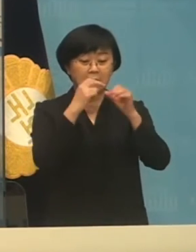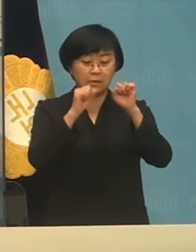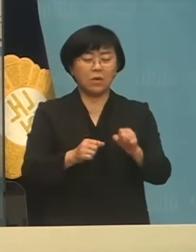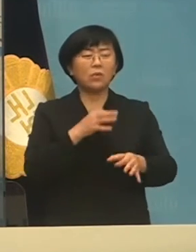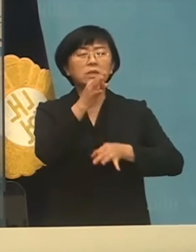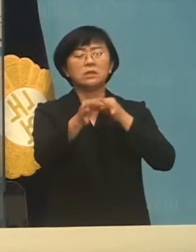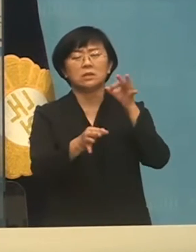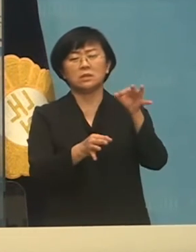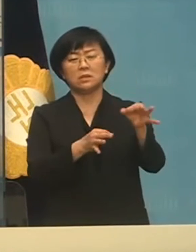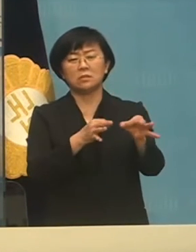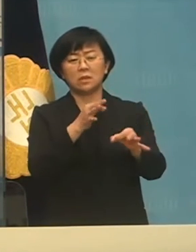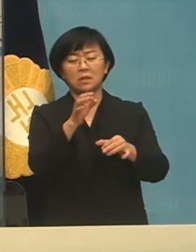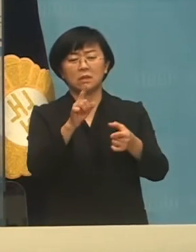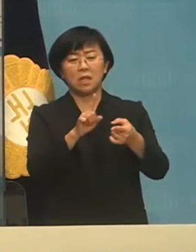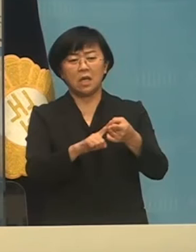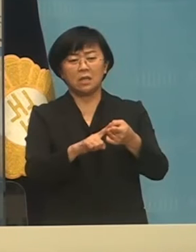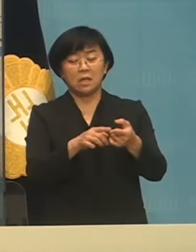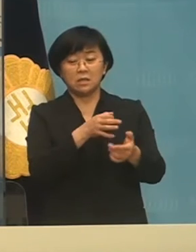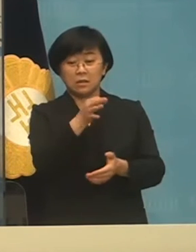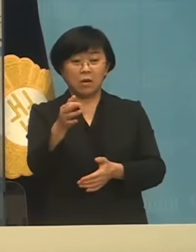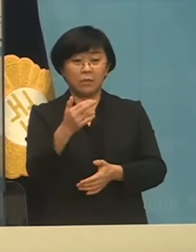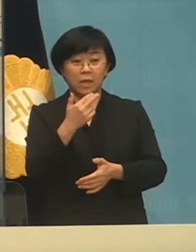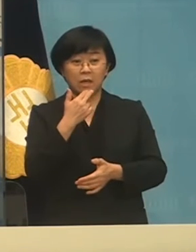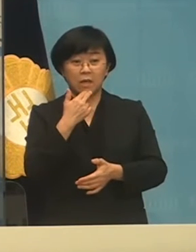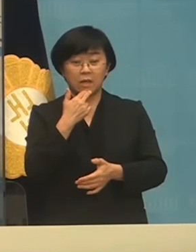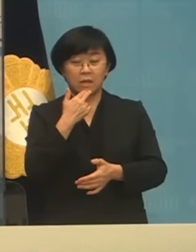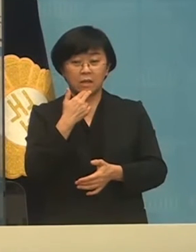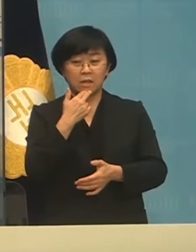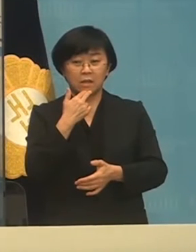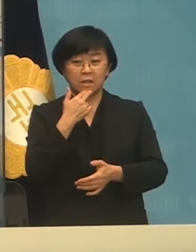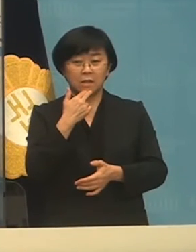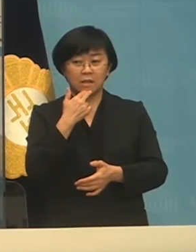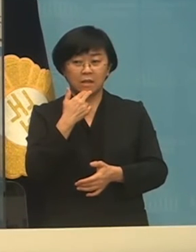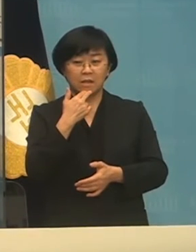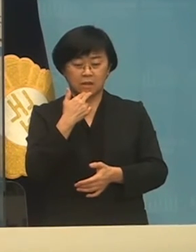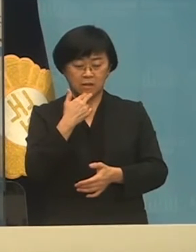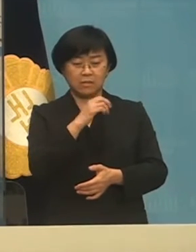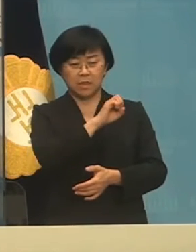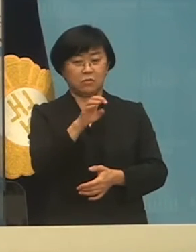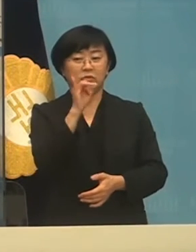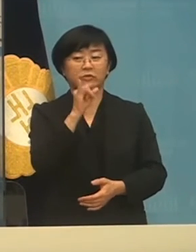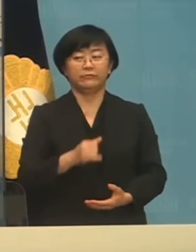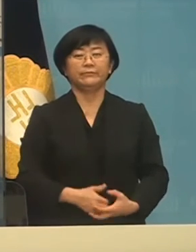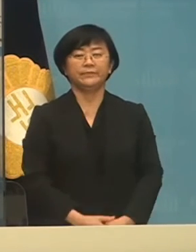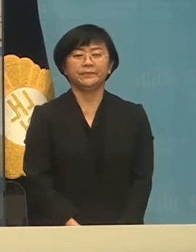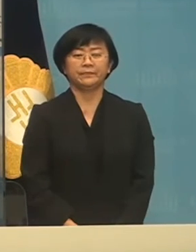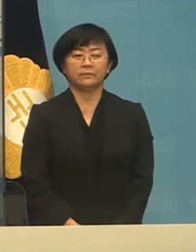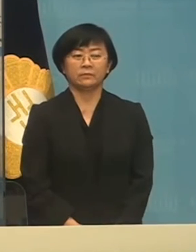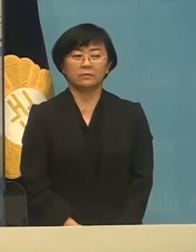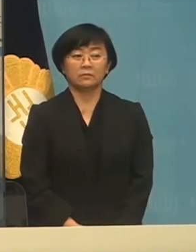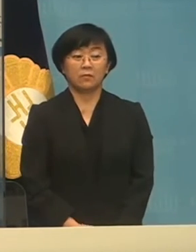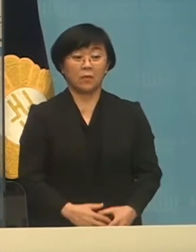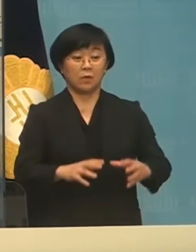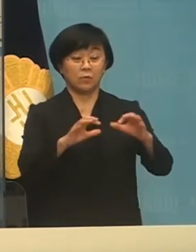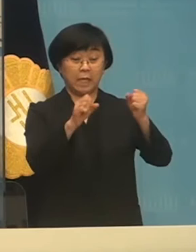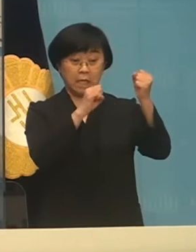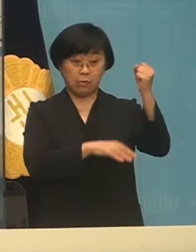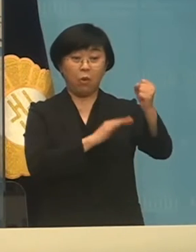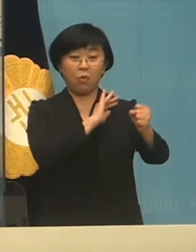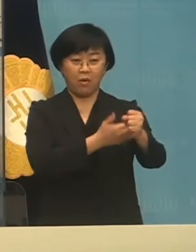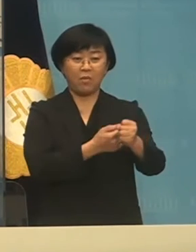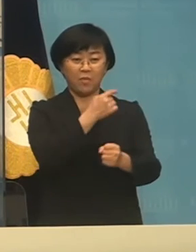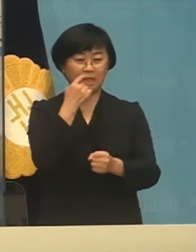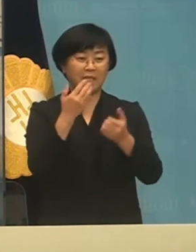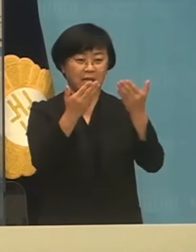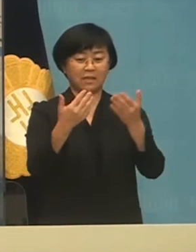외침에 대해서 더 이상 지급할 것이 없다고 강변하고 있습니다. 이게 국민의 기본권을 보장해야